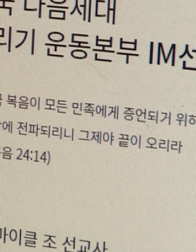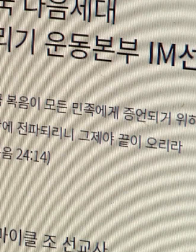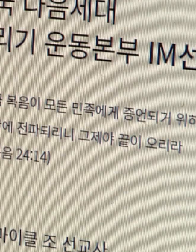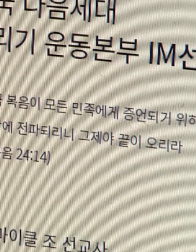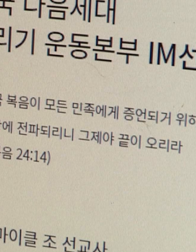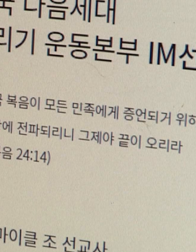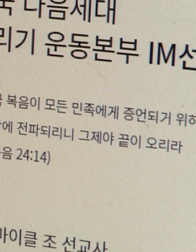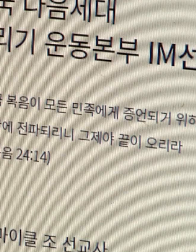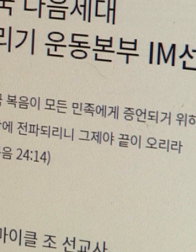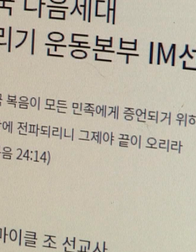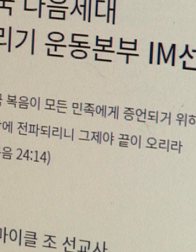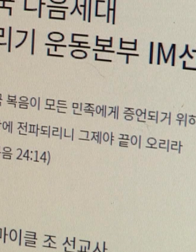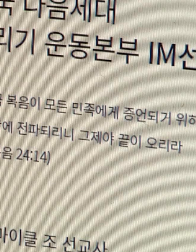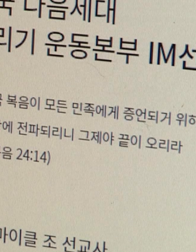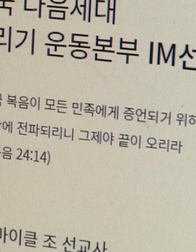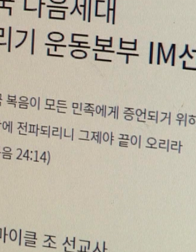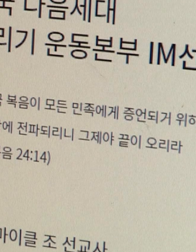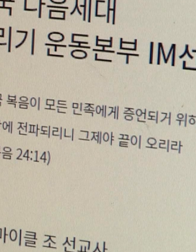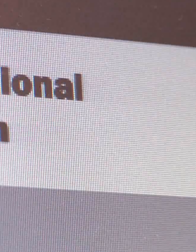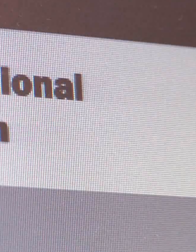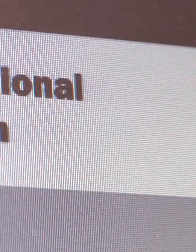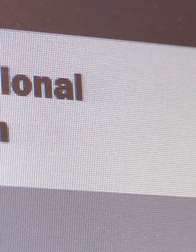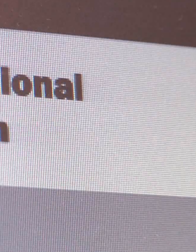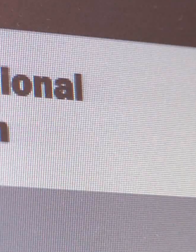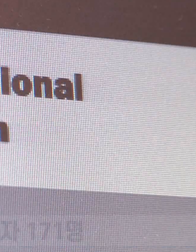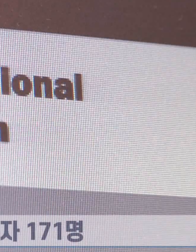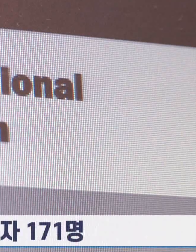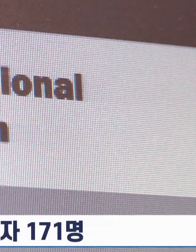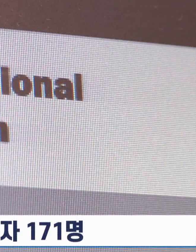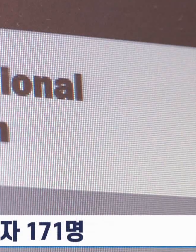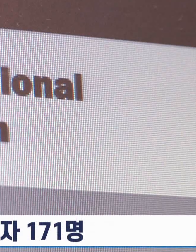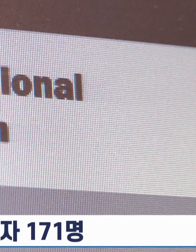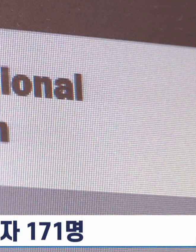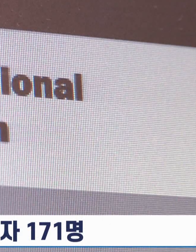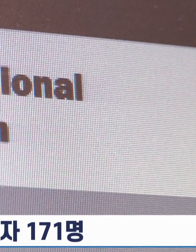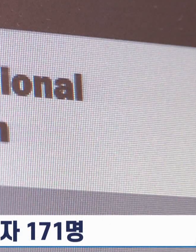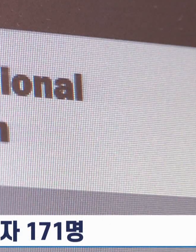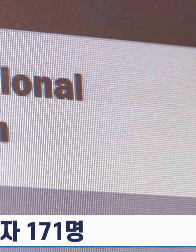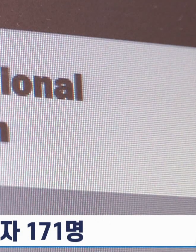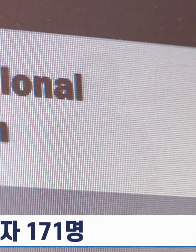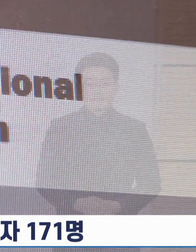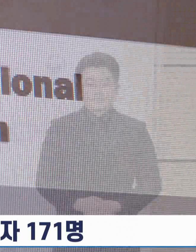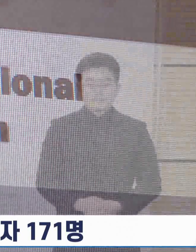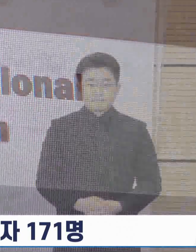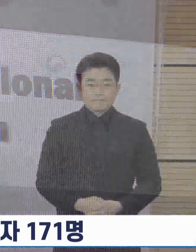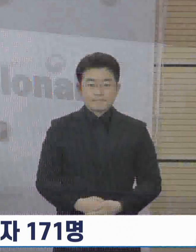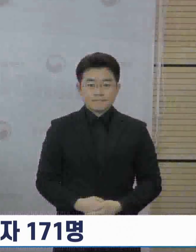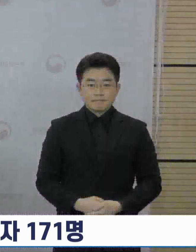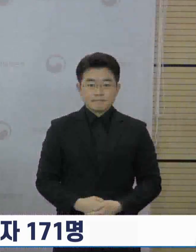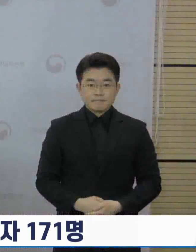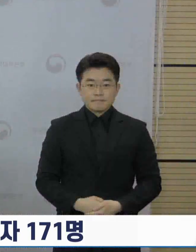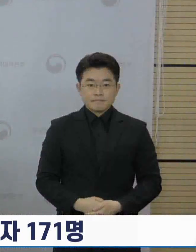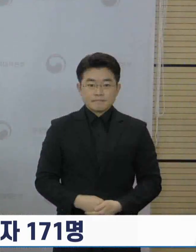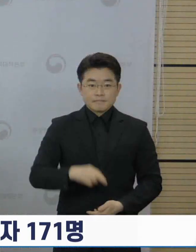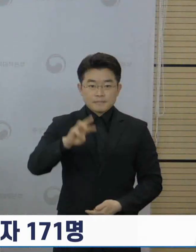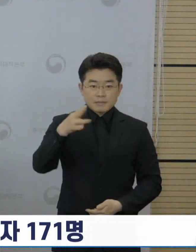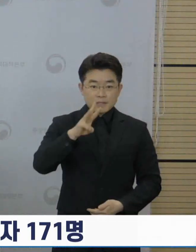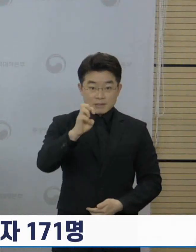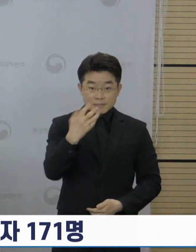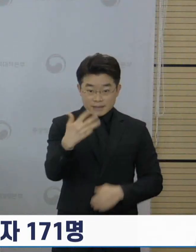대전 im 선교의 산하 im 국제학교 관련 코로 말고 아 진짜 는 26일 0시 기준으로 전날보다